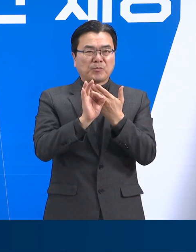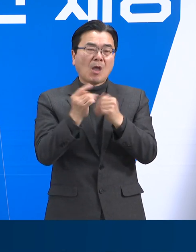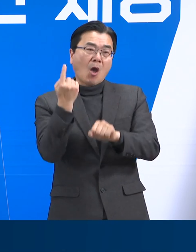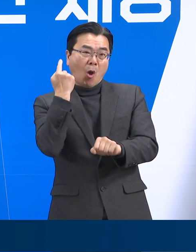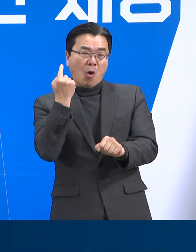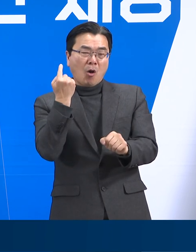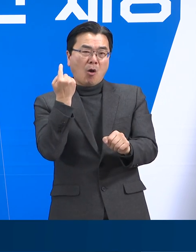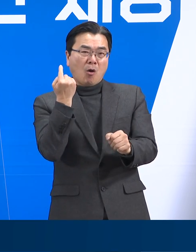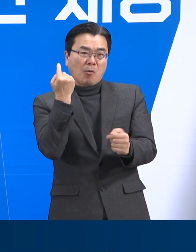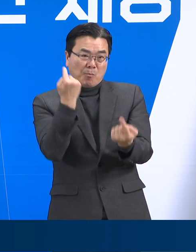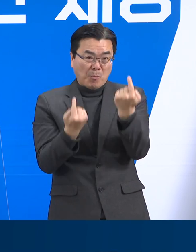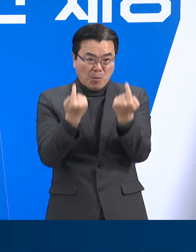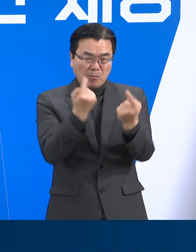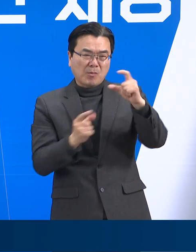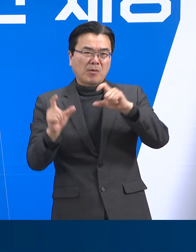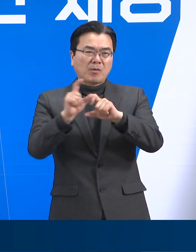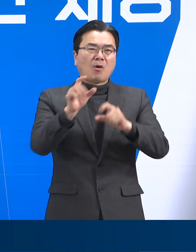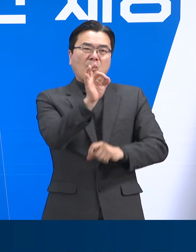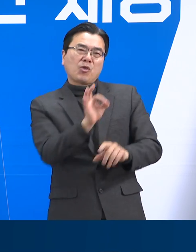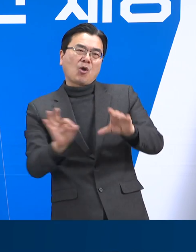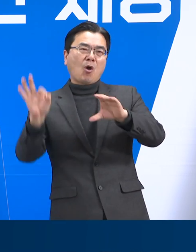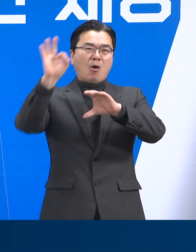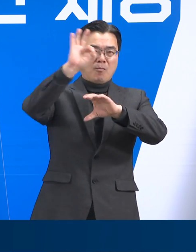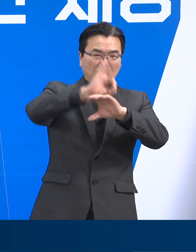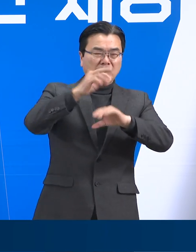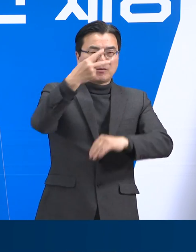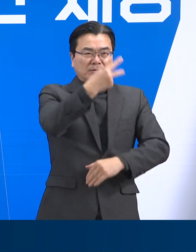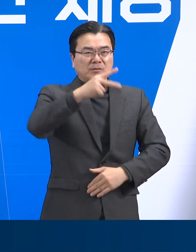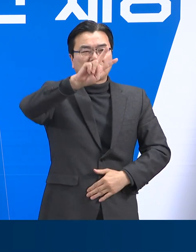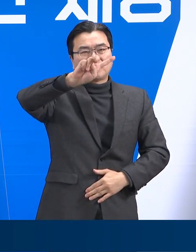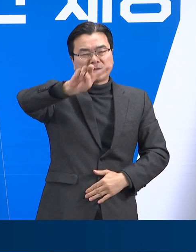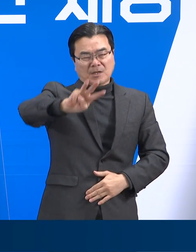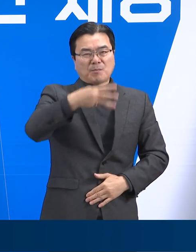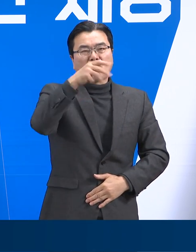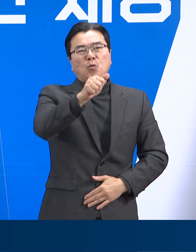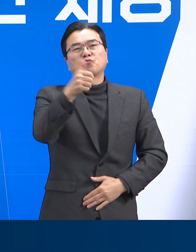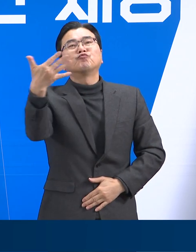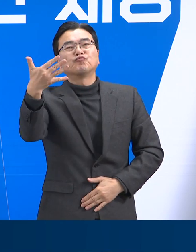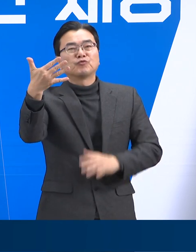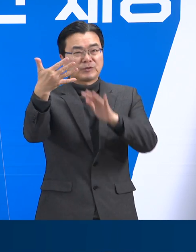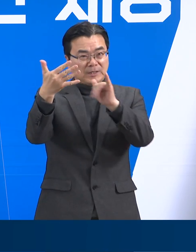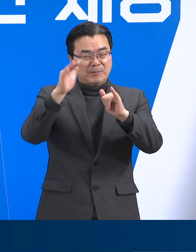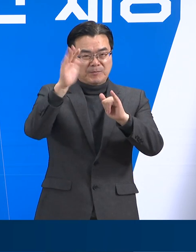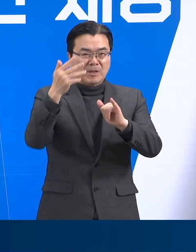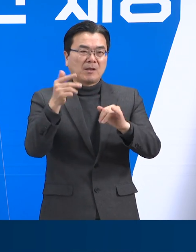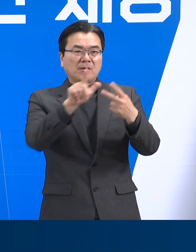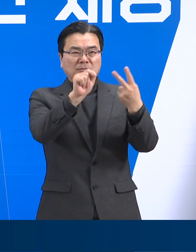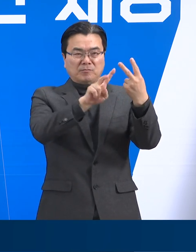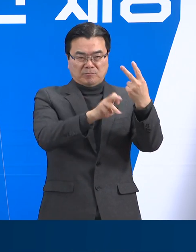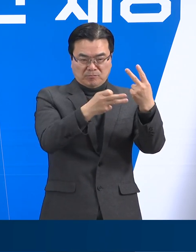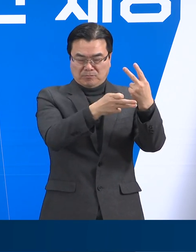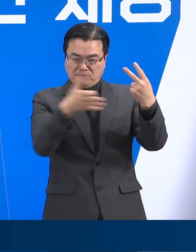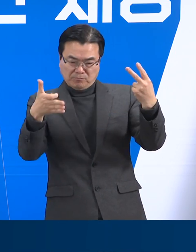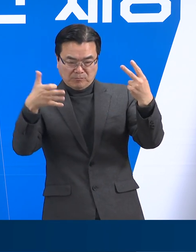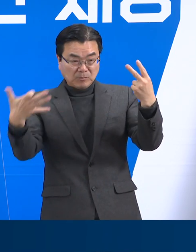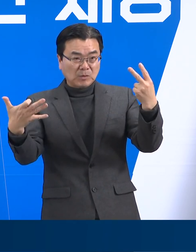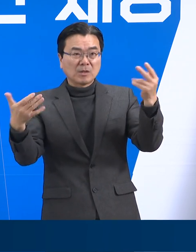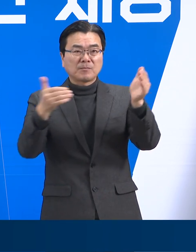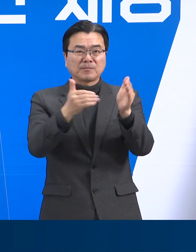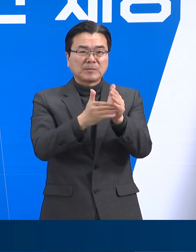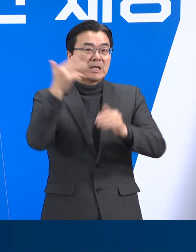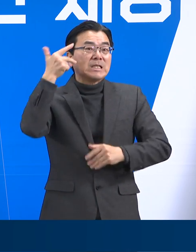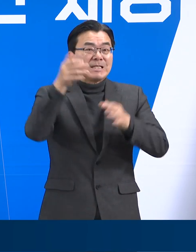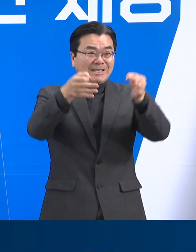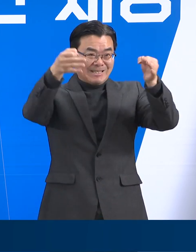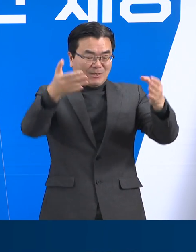전일 오전 0시 대비 10명 증가한 2,359명입니다. 2월 13일부터 2월 19일까지 한